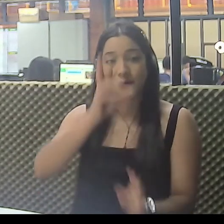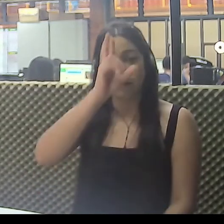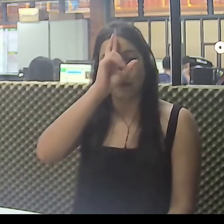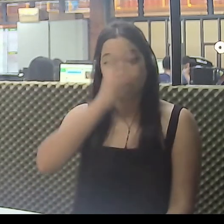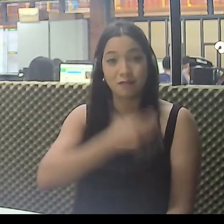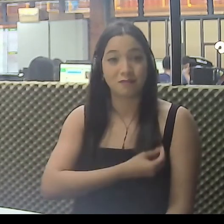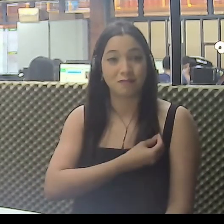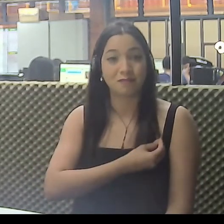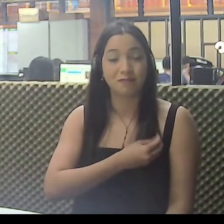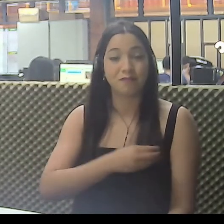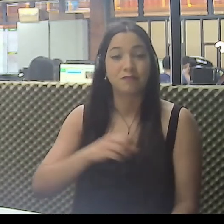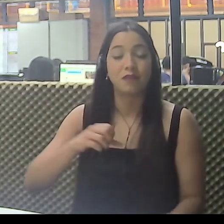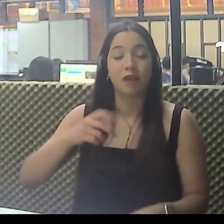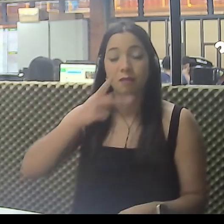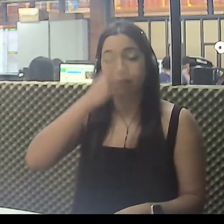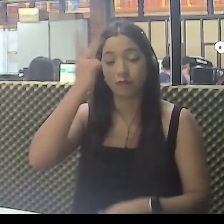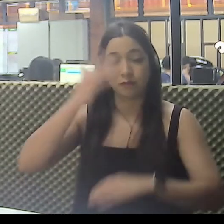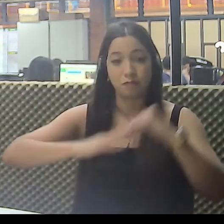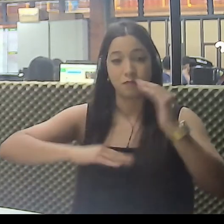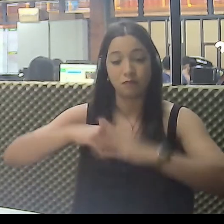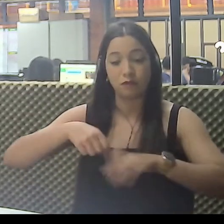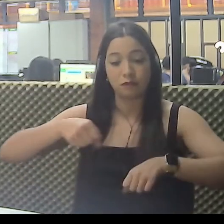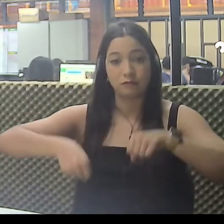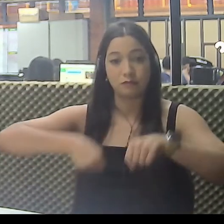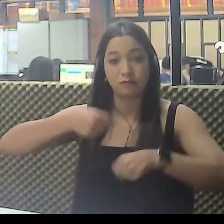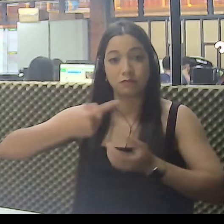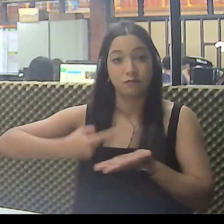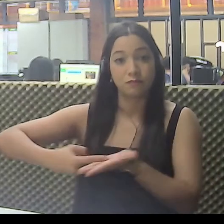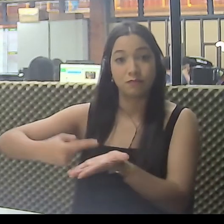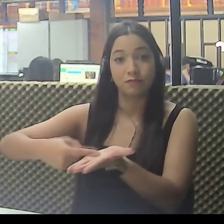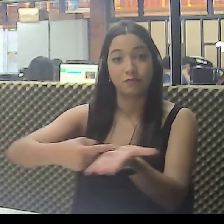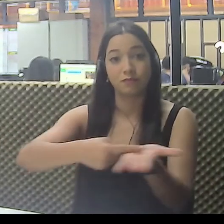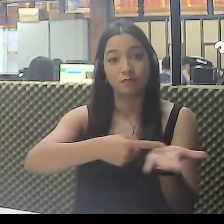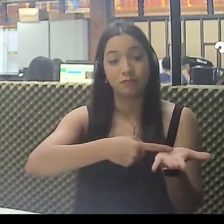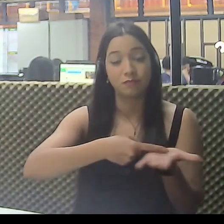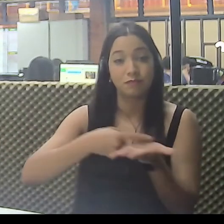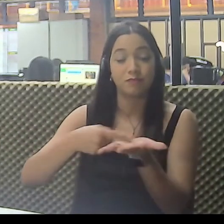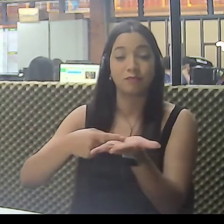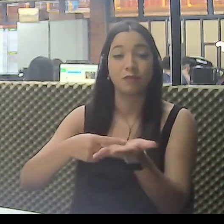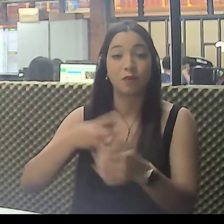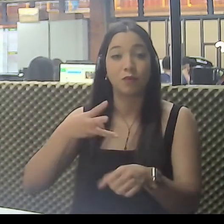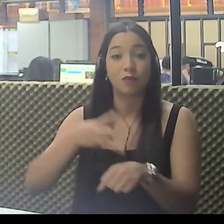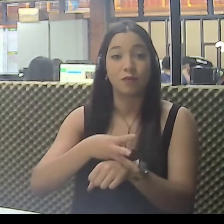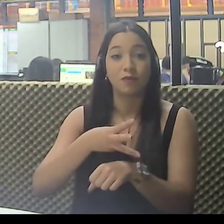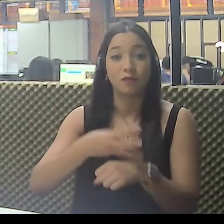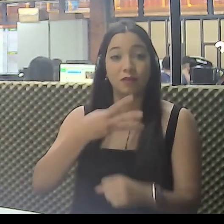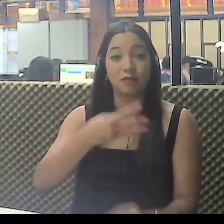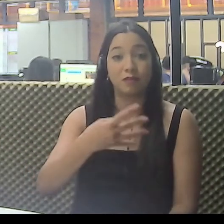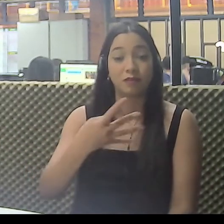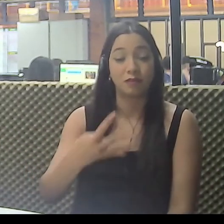a presença de um condutor capacitado. Os agendamentos poderão ser feitos pelo WhatsApp